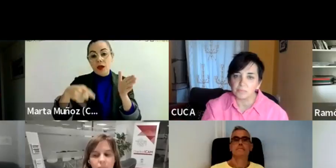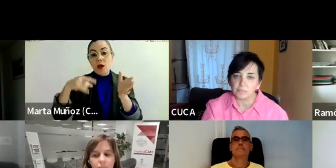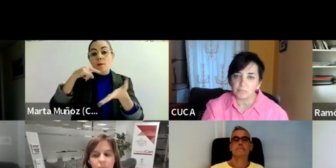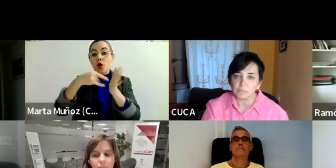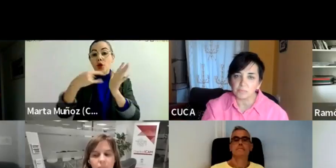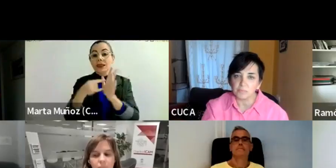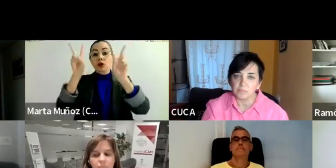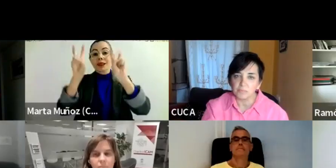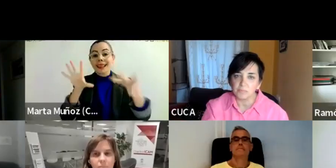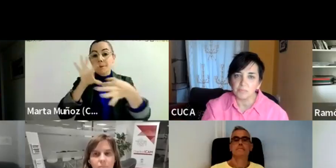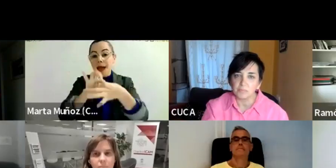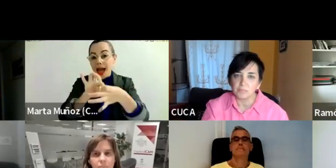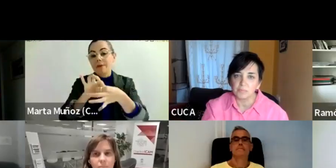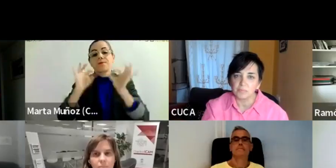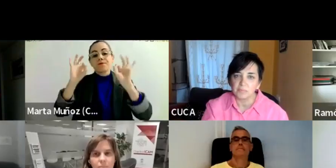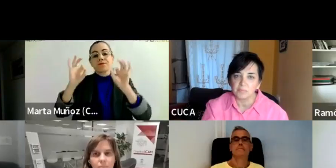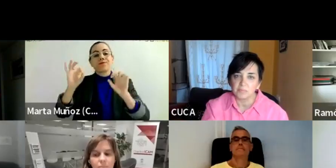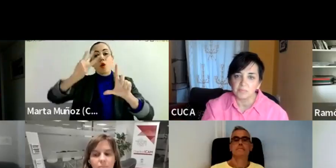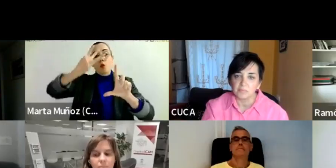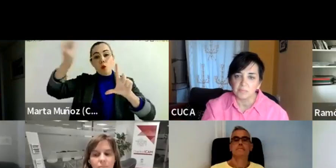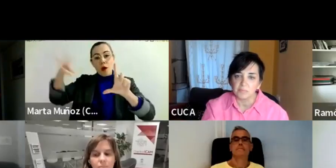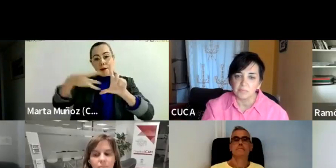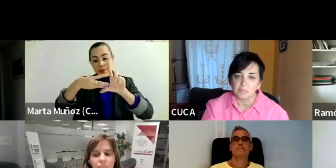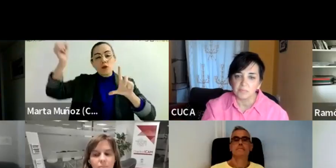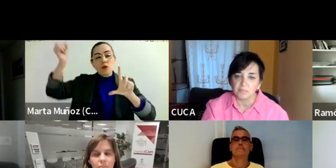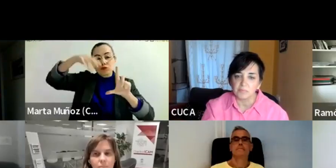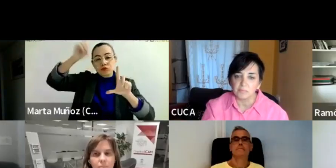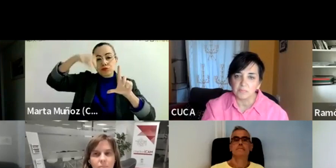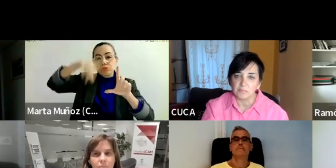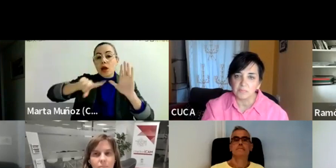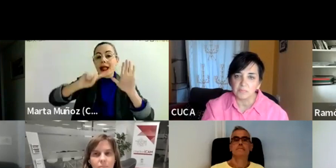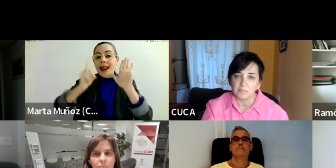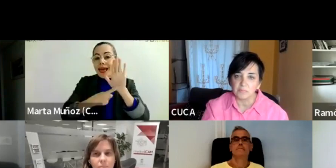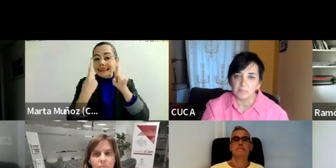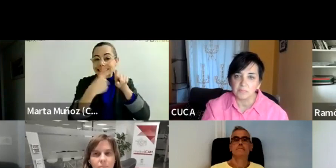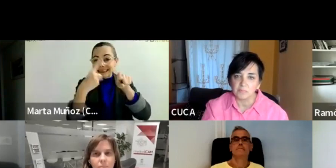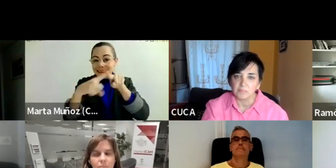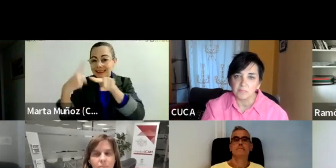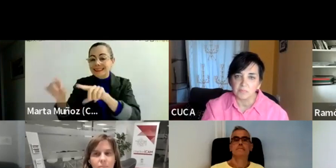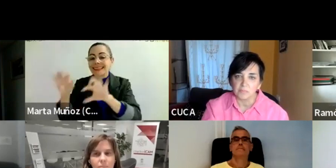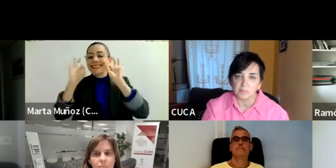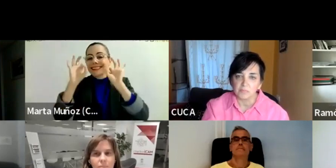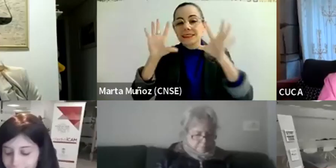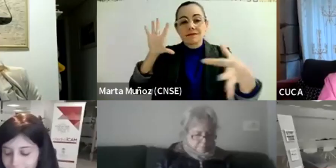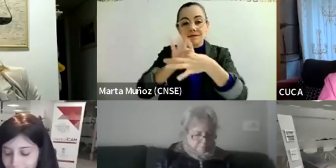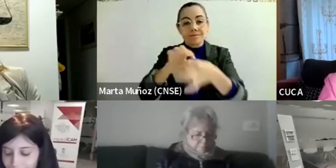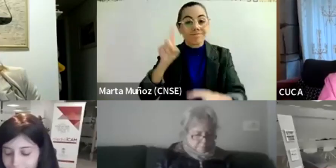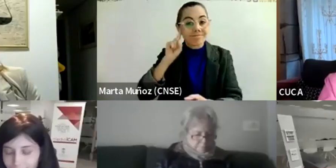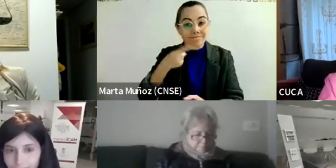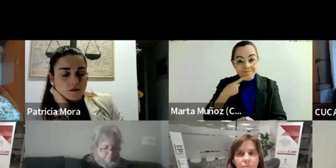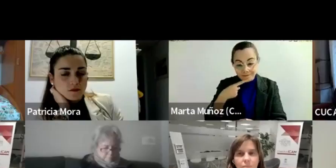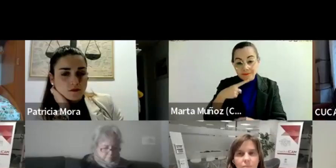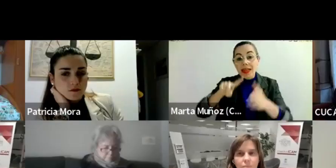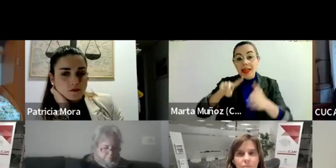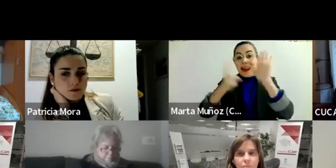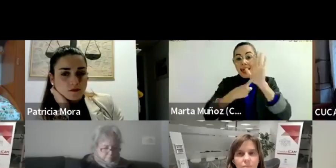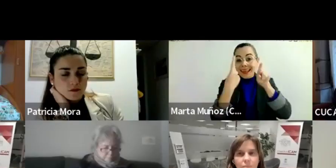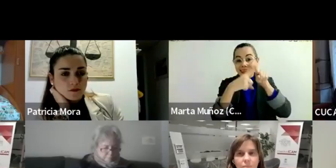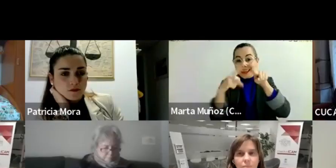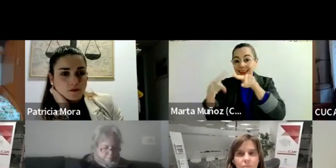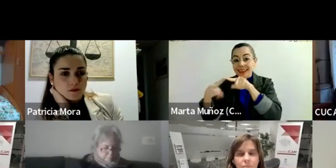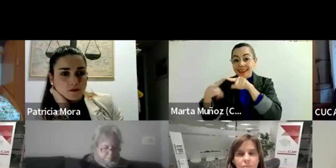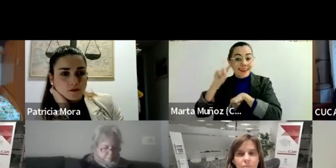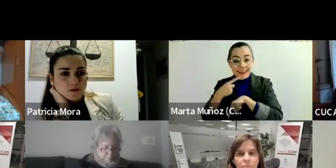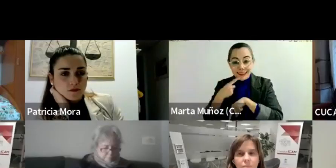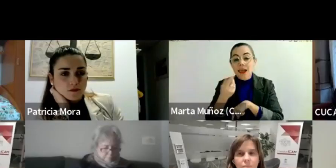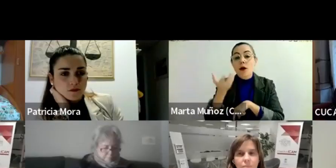hemos comenzado un nuevo proyecto vinculado a la creación de una web que va a contener leyes de diferente